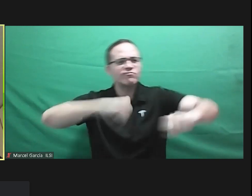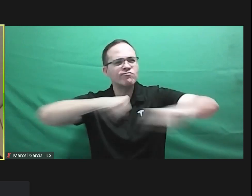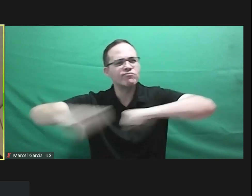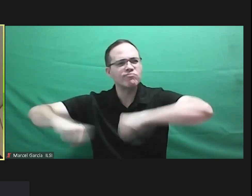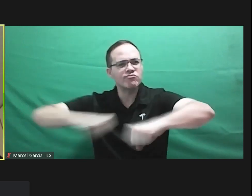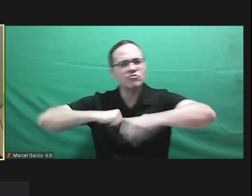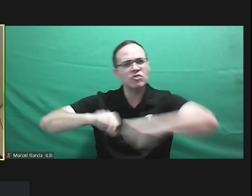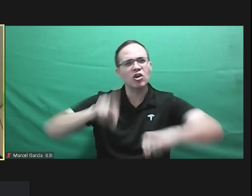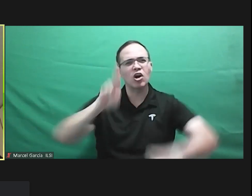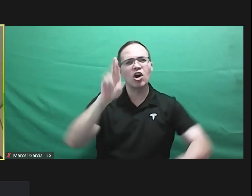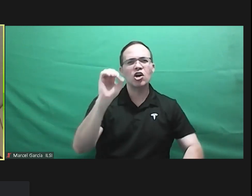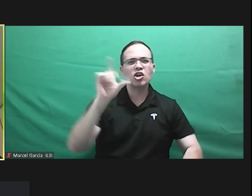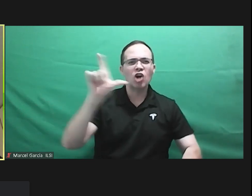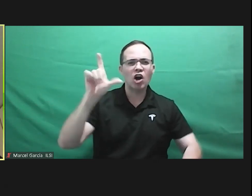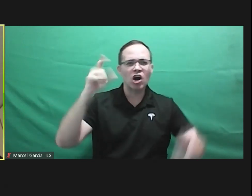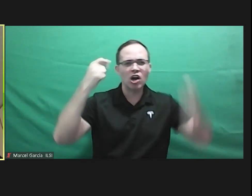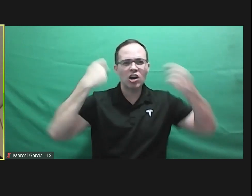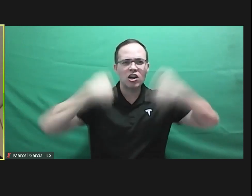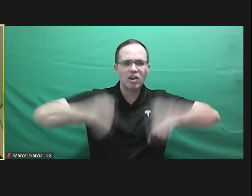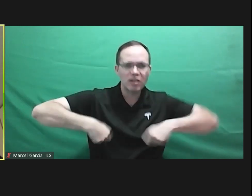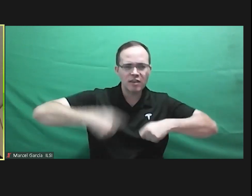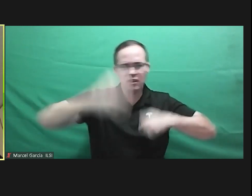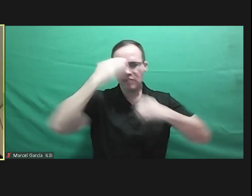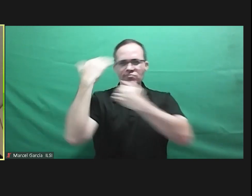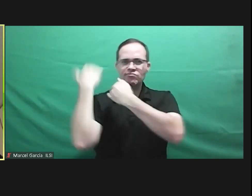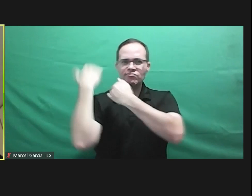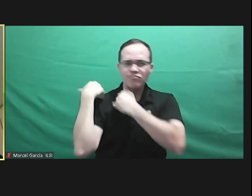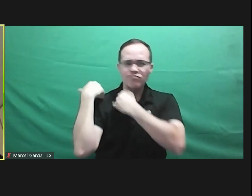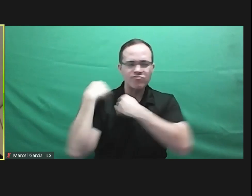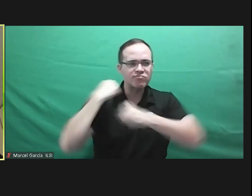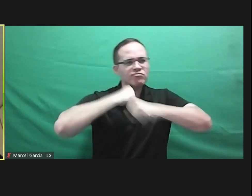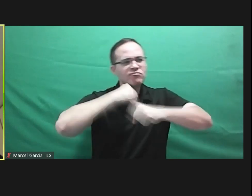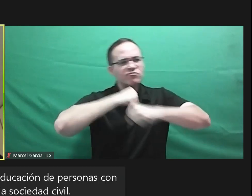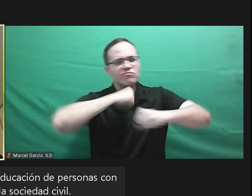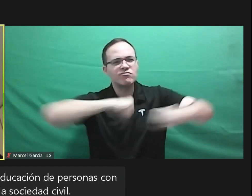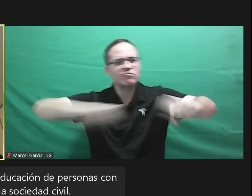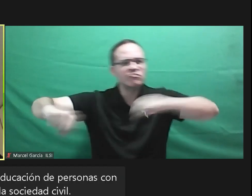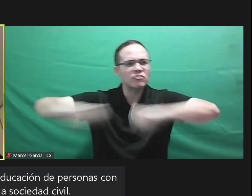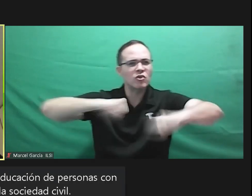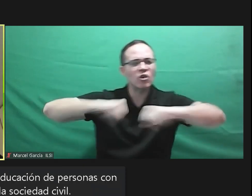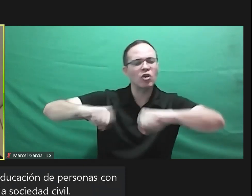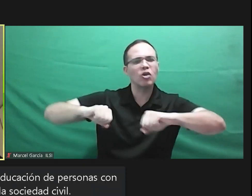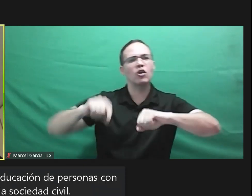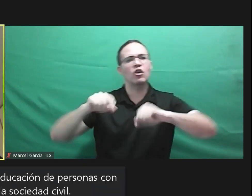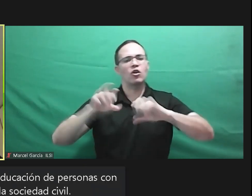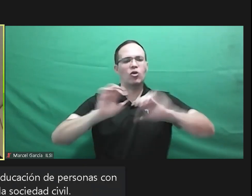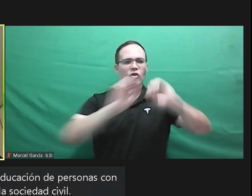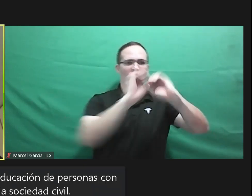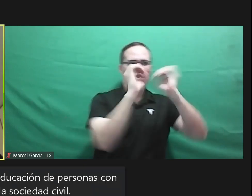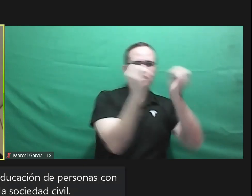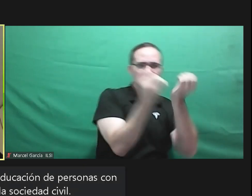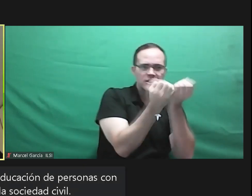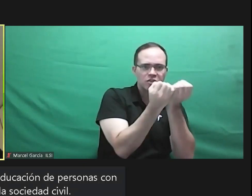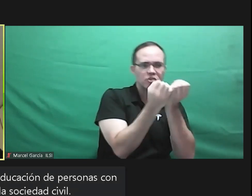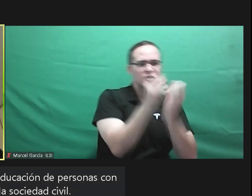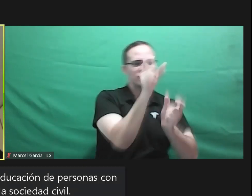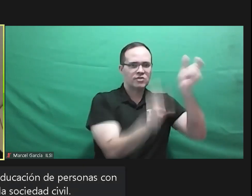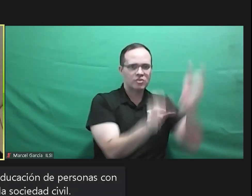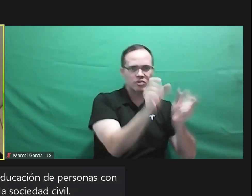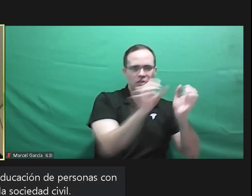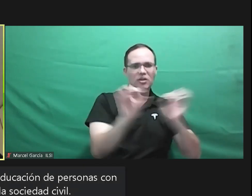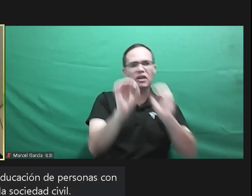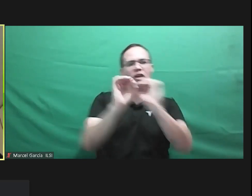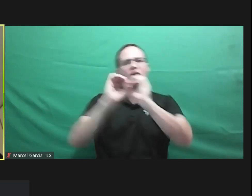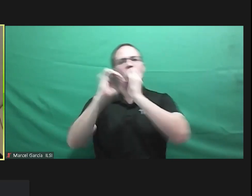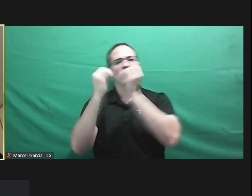como organizaciones de sociedad civil y también como organizaciones de personas con discapacidad. Adelante, Celeste,